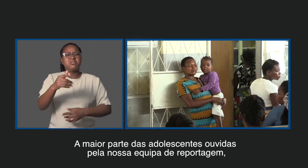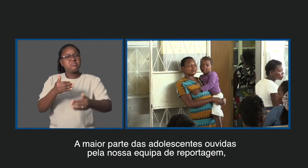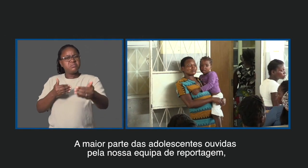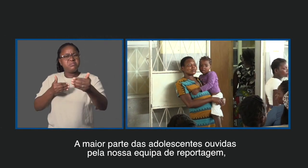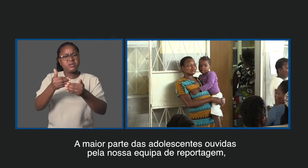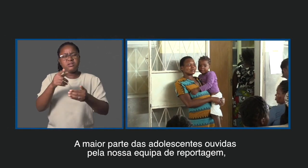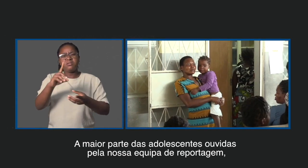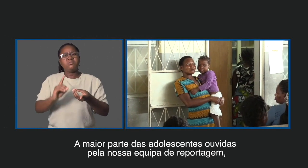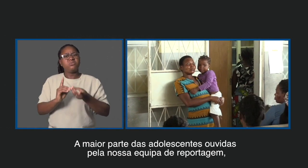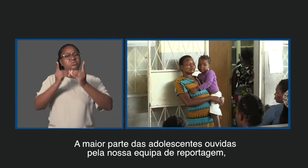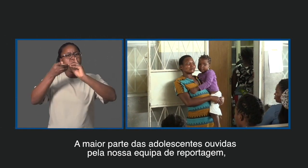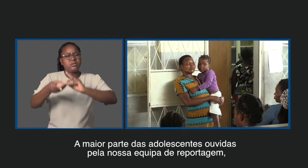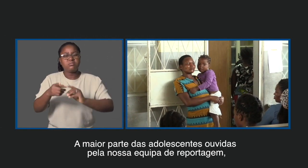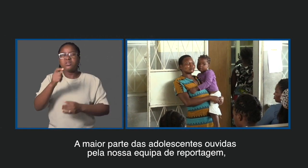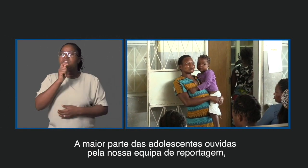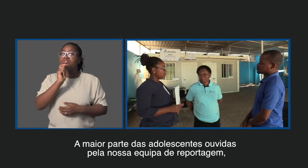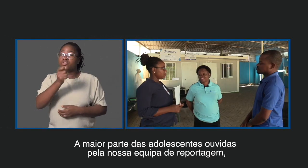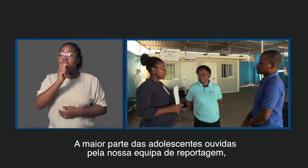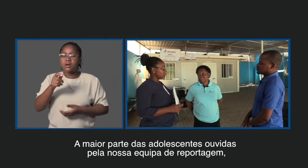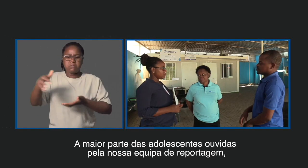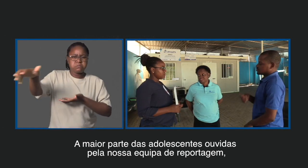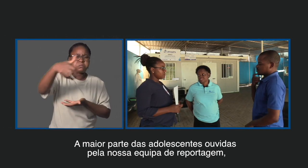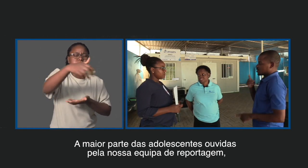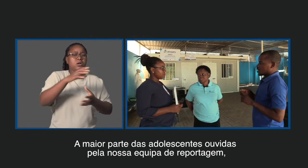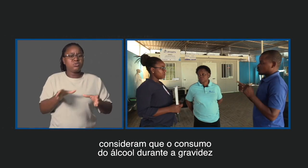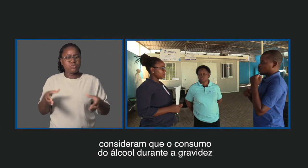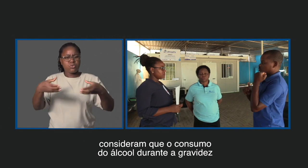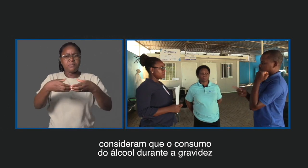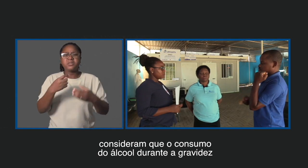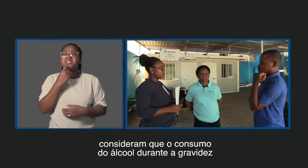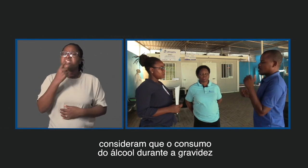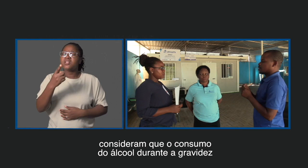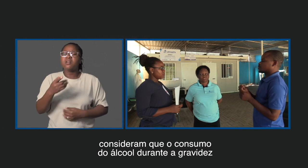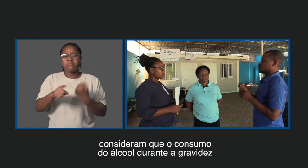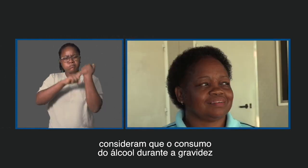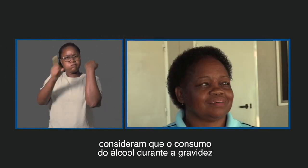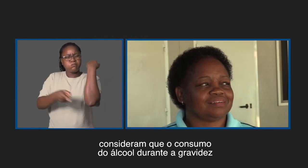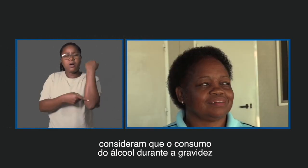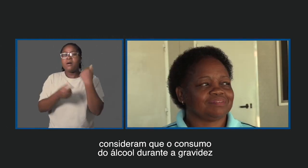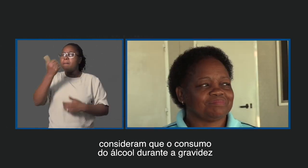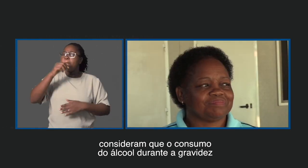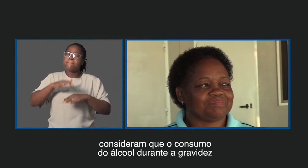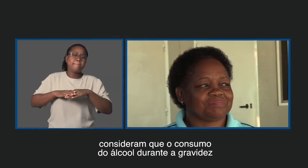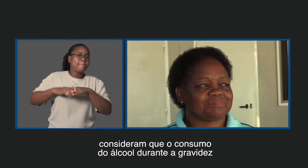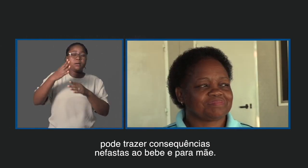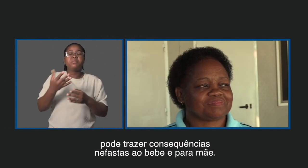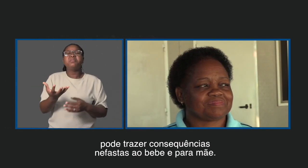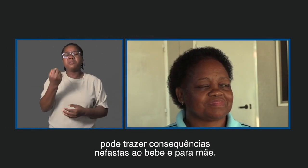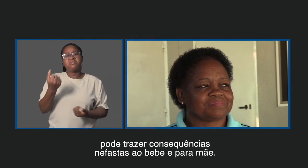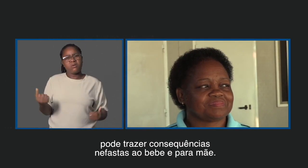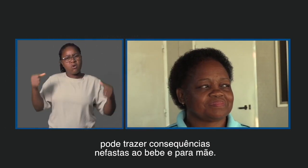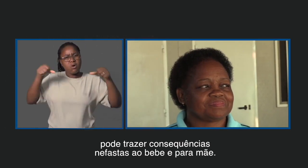A maior parte das adolescentes ouvidas pela nossa equipa de reportagem consideram que o consumo do álcool durante a gravidez